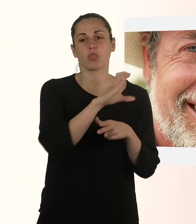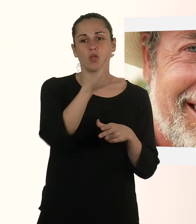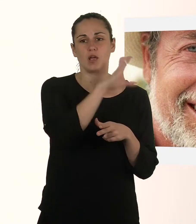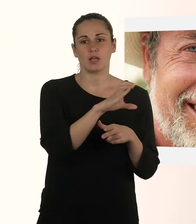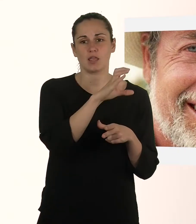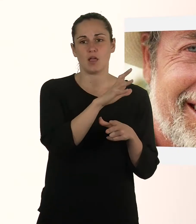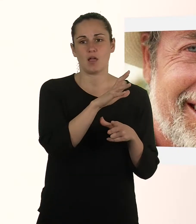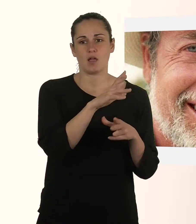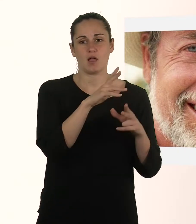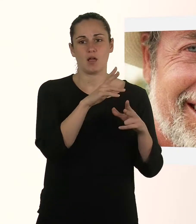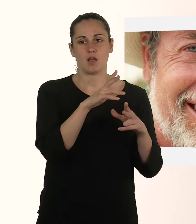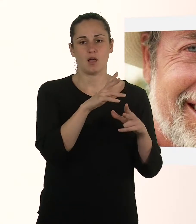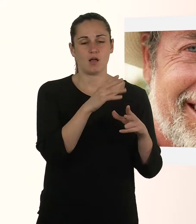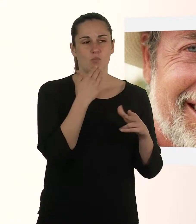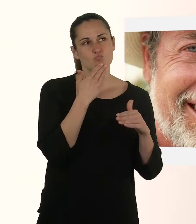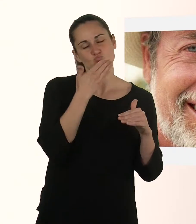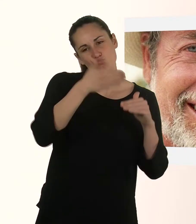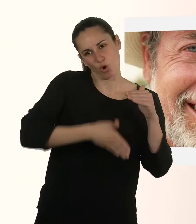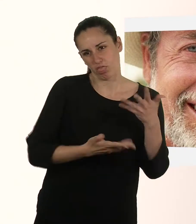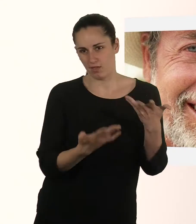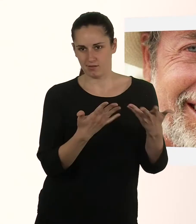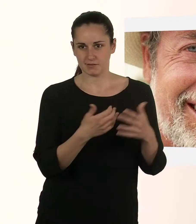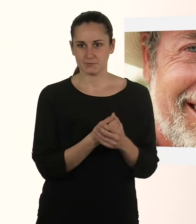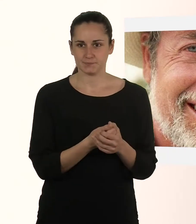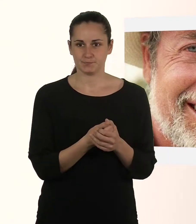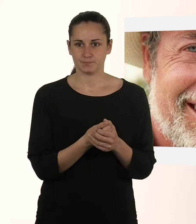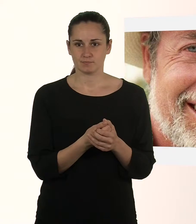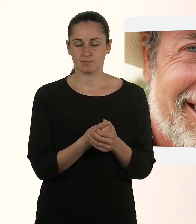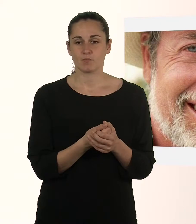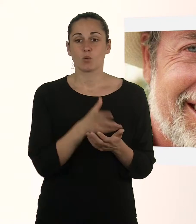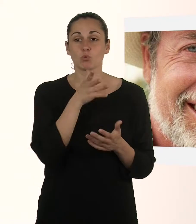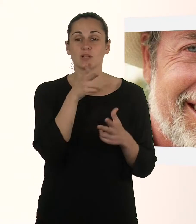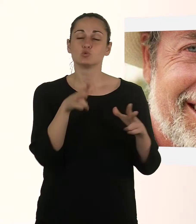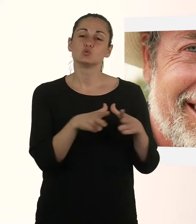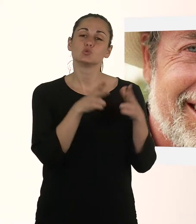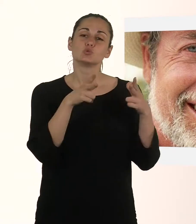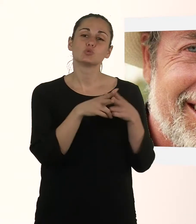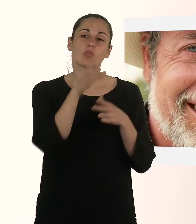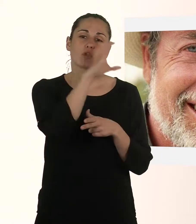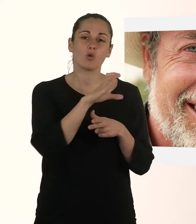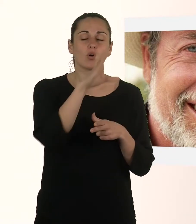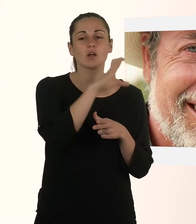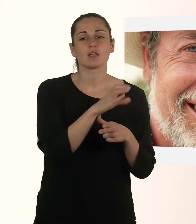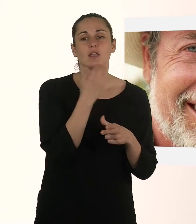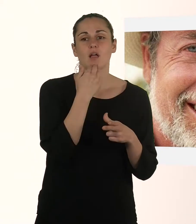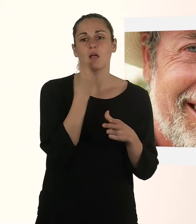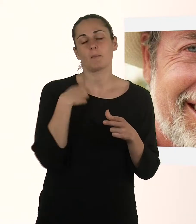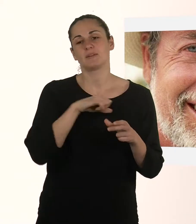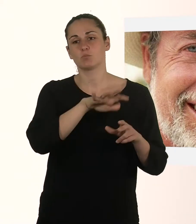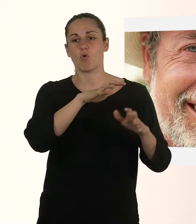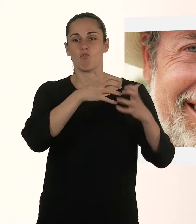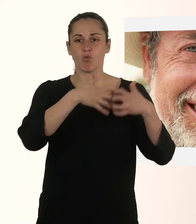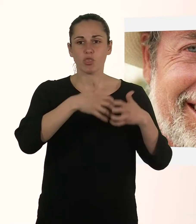borda, sociología borde, ¿vale? Era una sociología, evidentemente, alejada del funcionalismo parsoniano y de todo lo